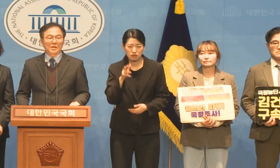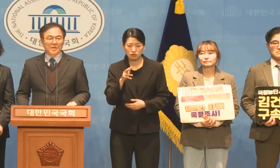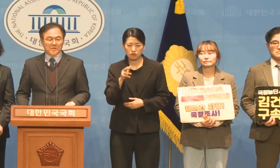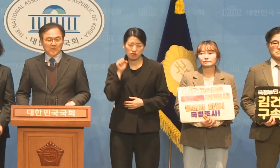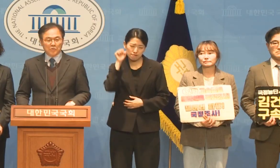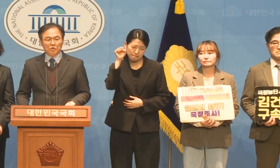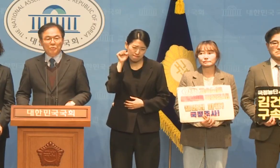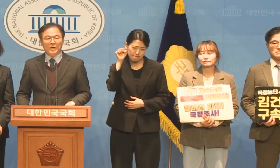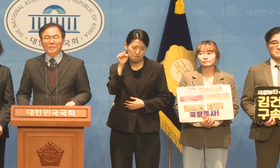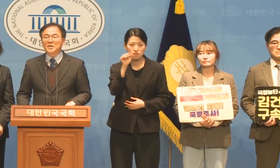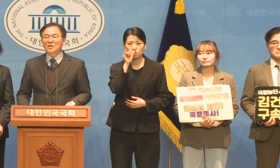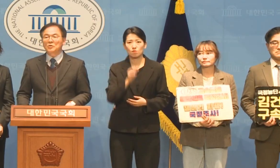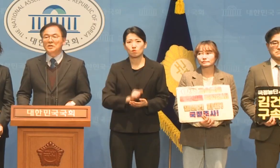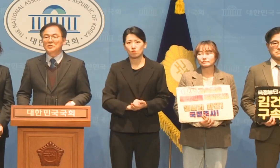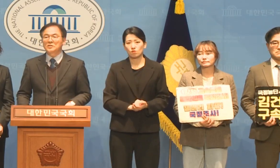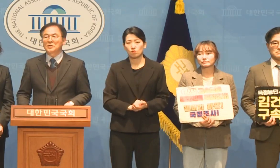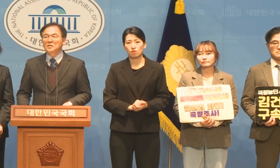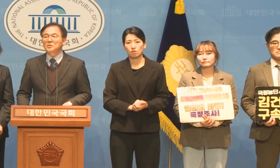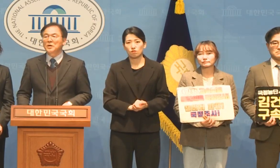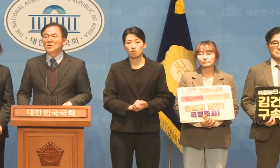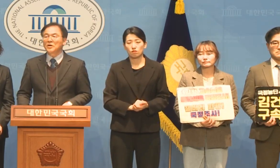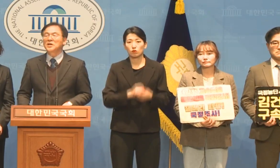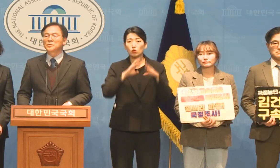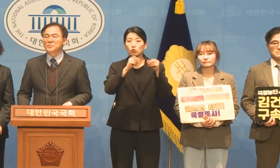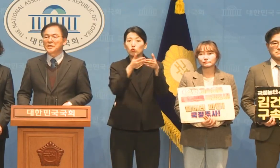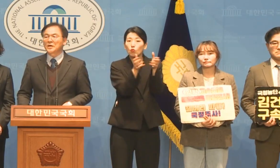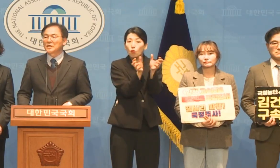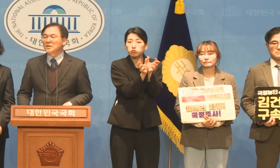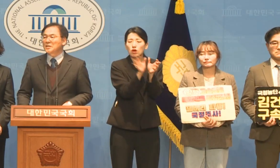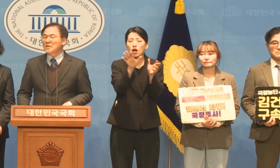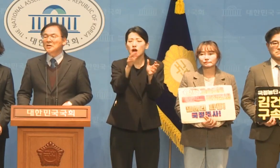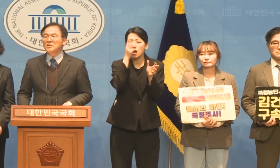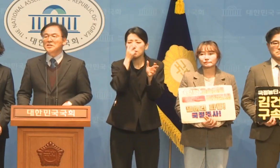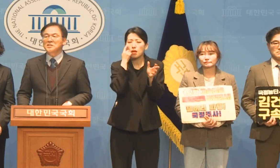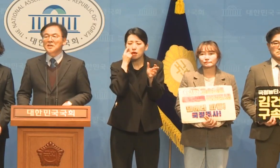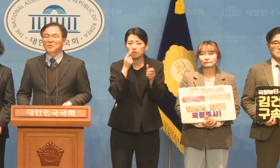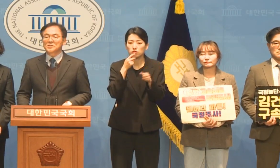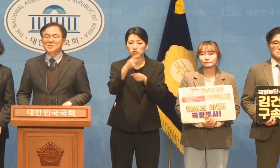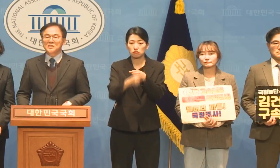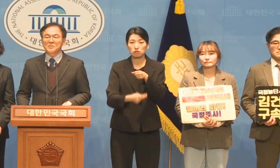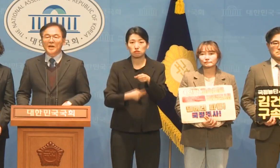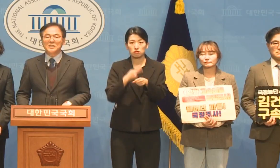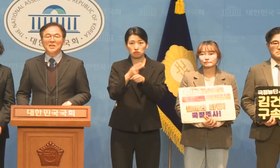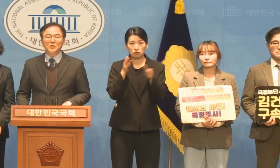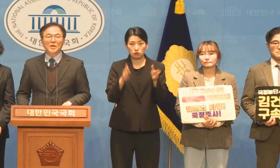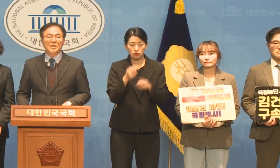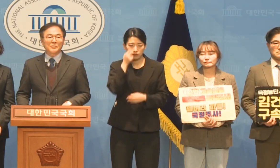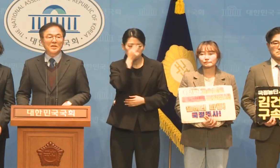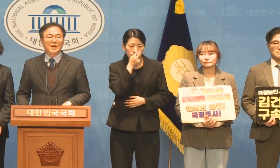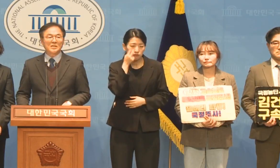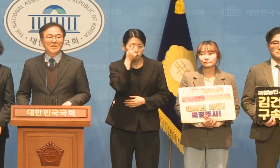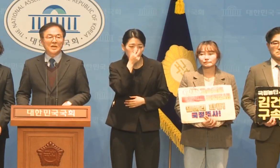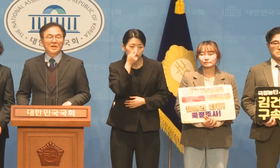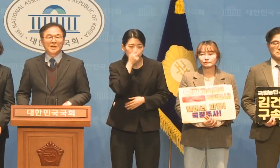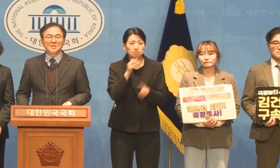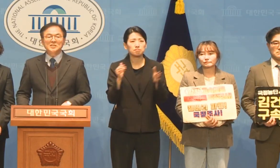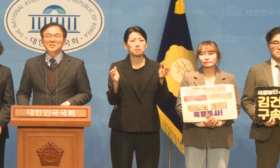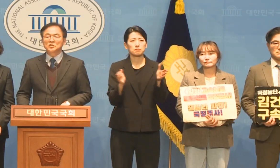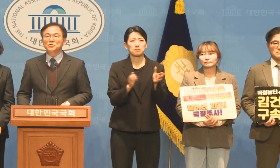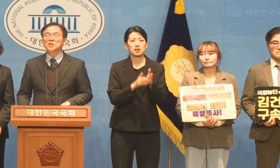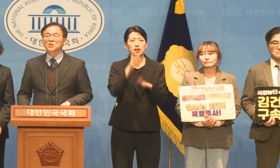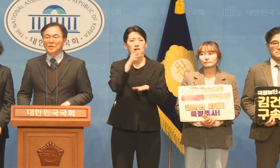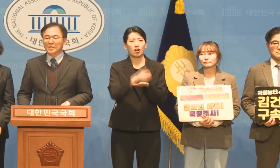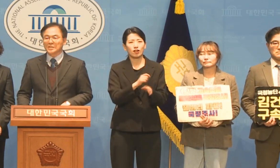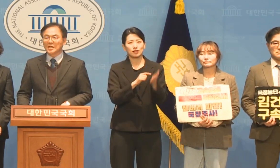나온 국토부의 감사 결과는 정말 어이가 없습니다. 사건의 진상과 진실을 밝히기 위한 감사가 아니라